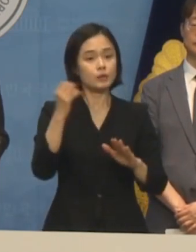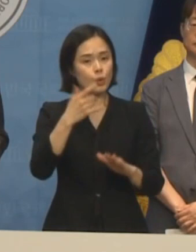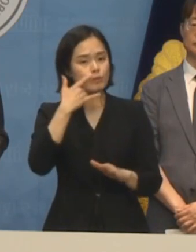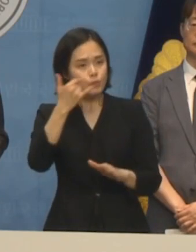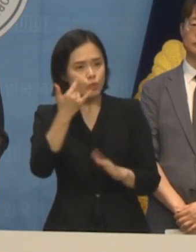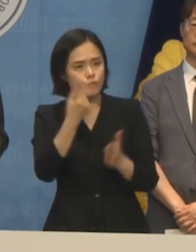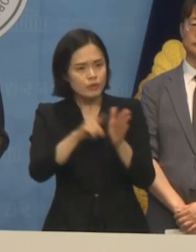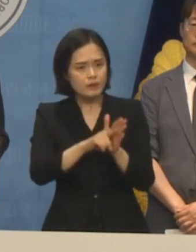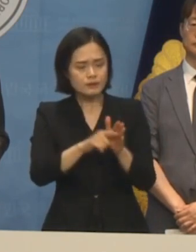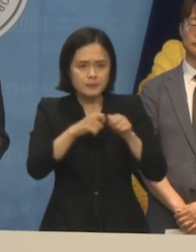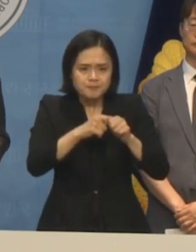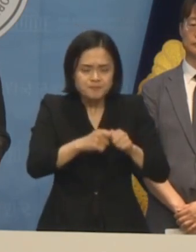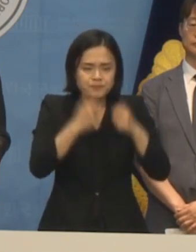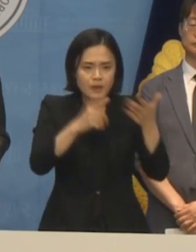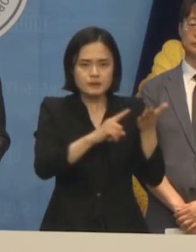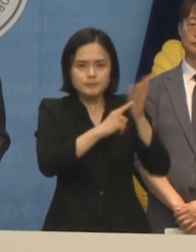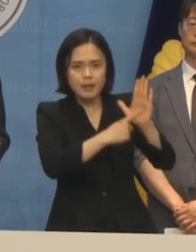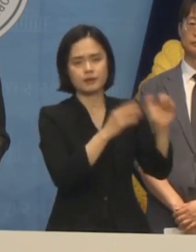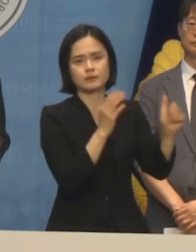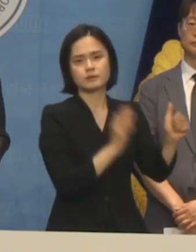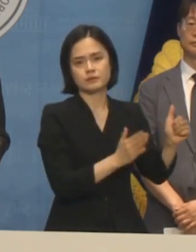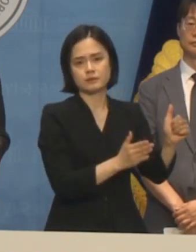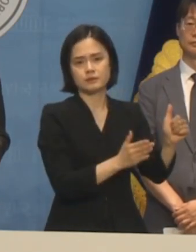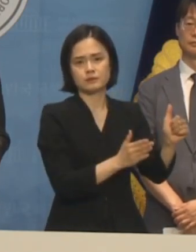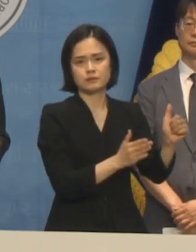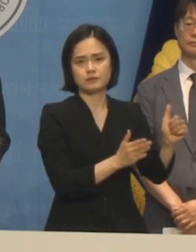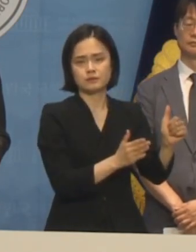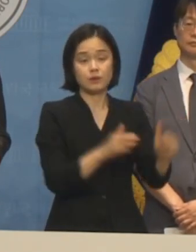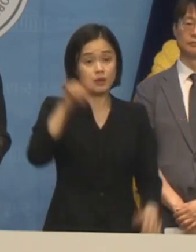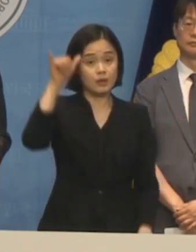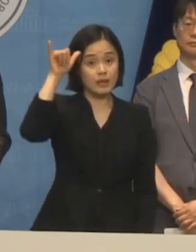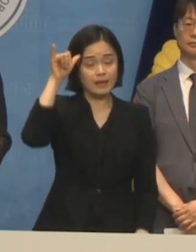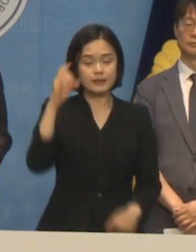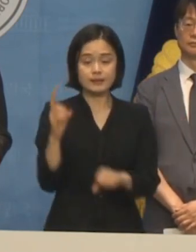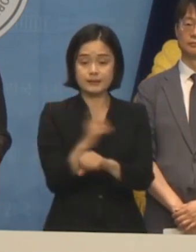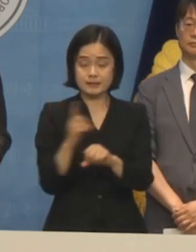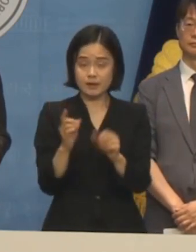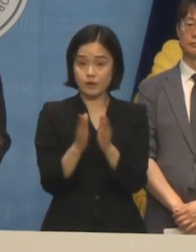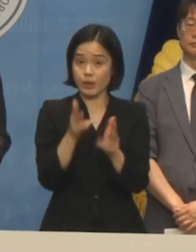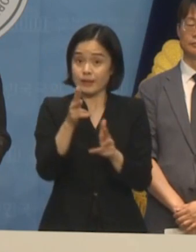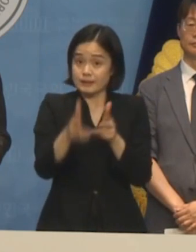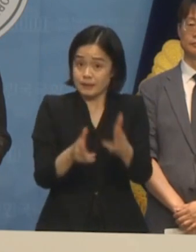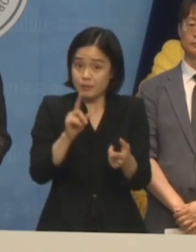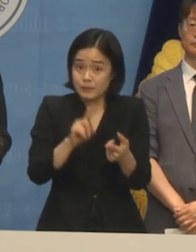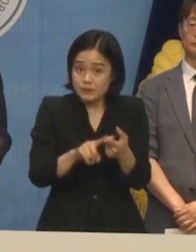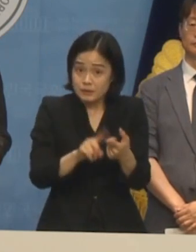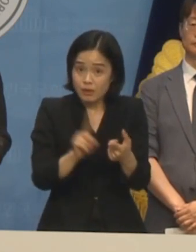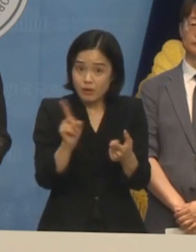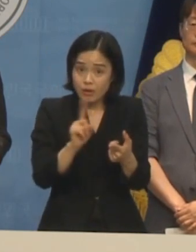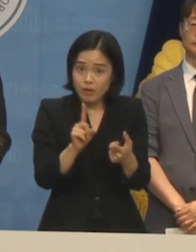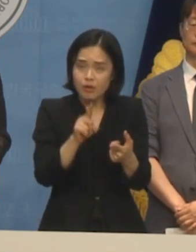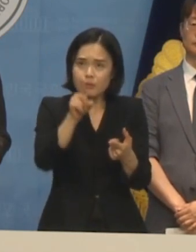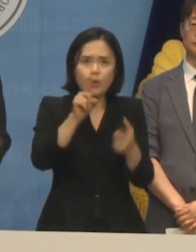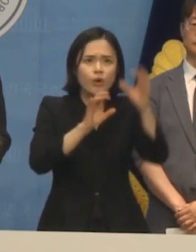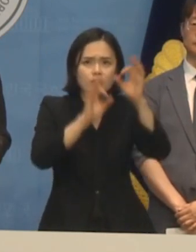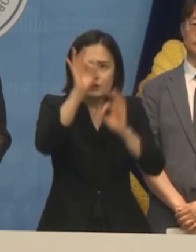교실혁명 선도교사 연수는 물론 AI 디지털 교과서 사업 전체의 부실에 대한 사례를 제보받아